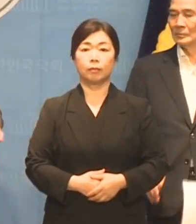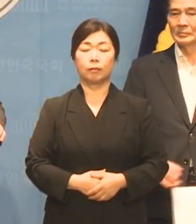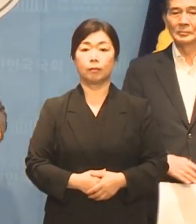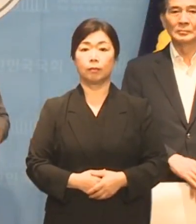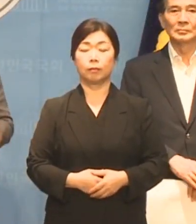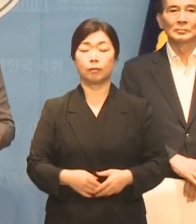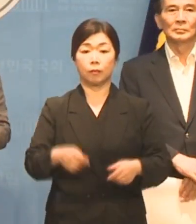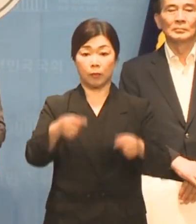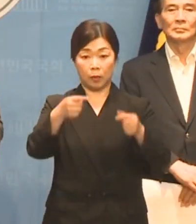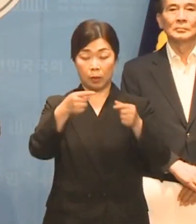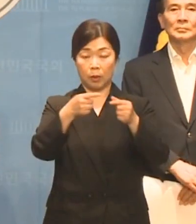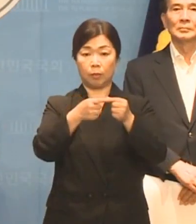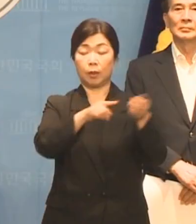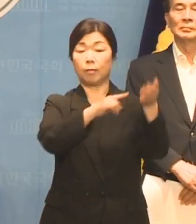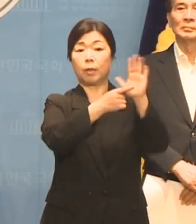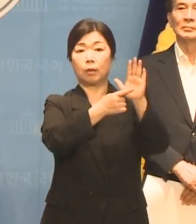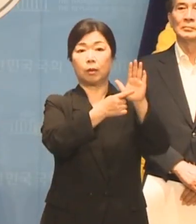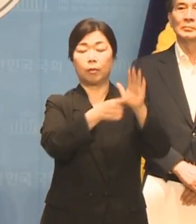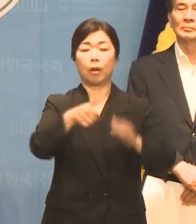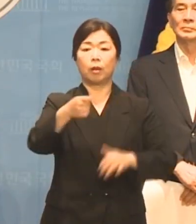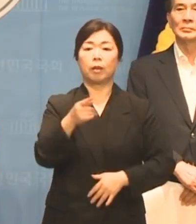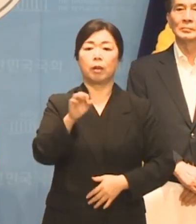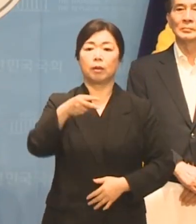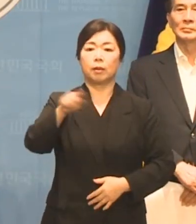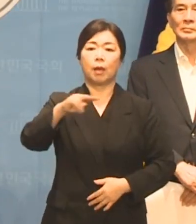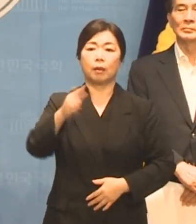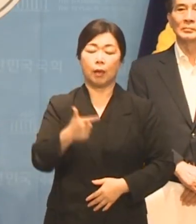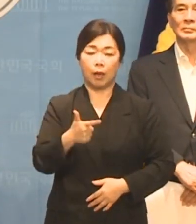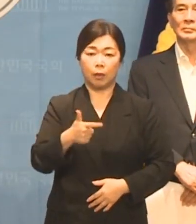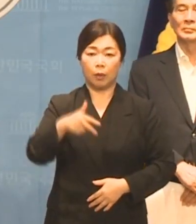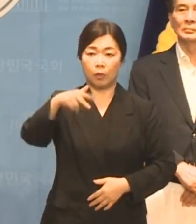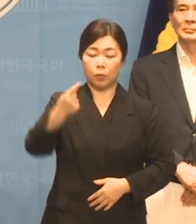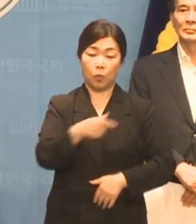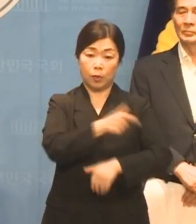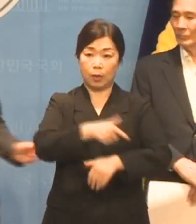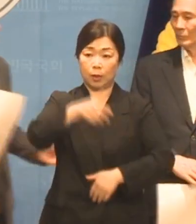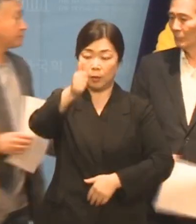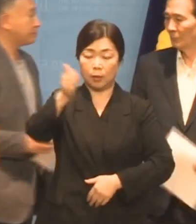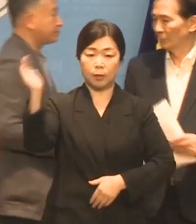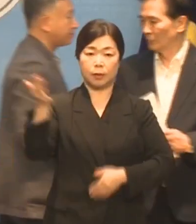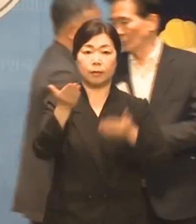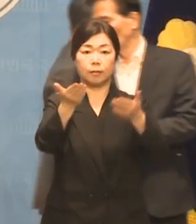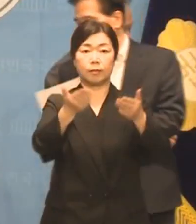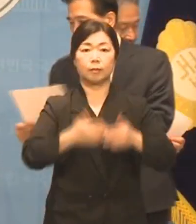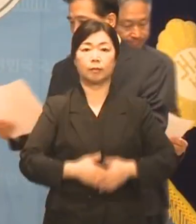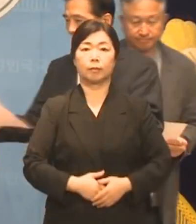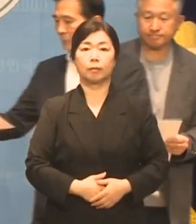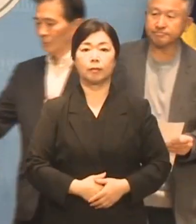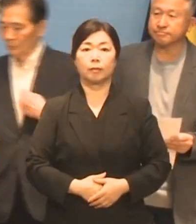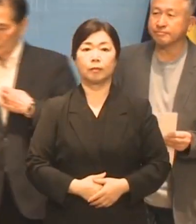첫 번째 발언은 흥사단의 조성두 이사장님께서 해주시겠습니다.